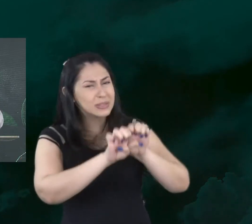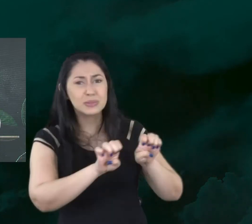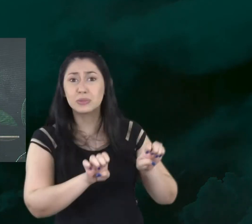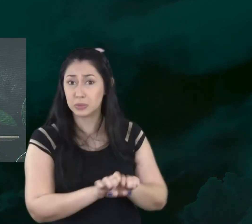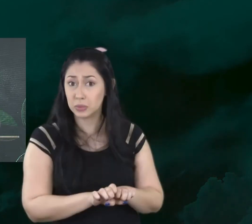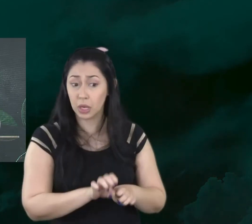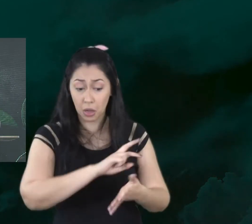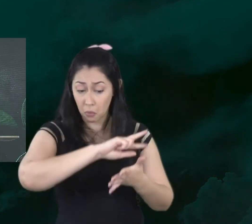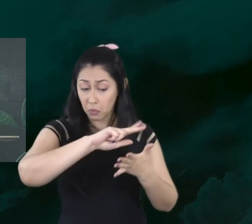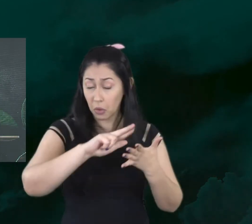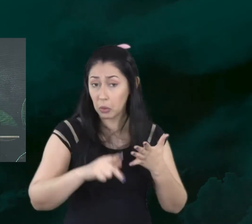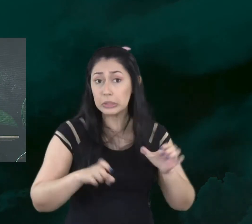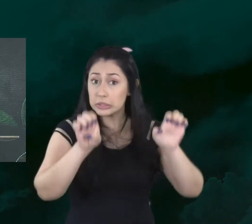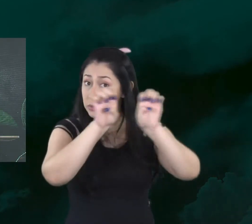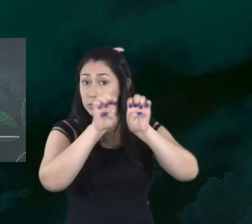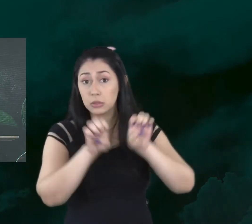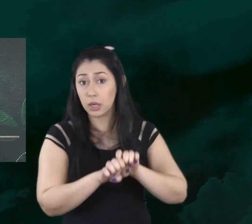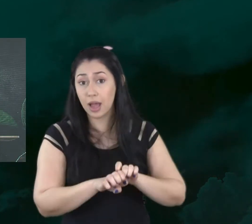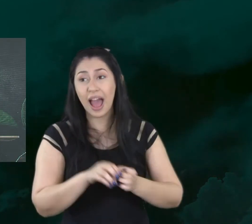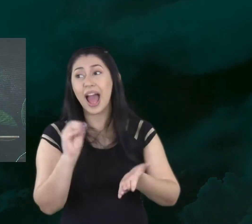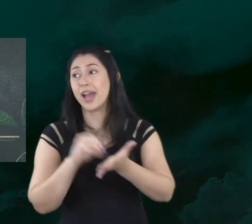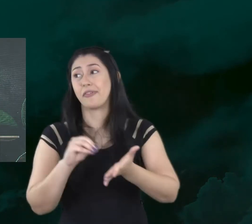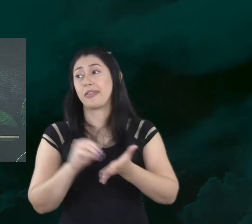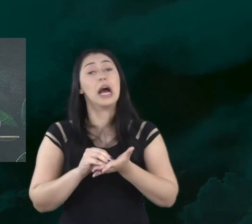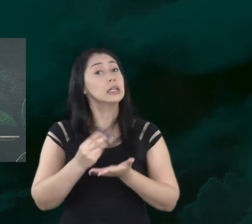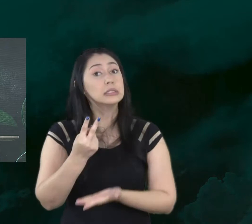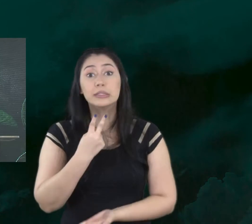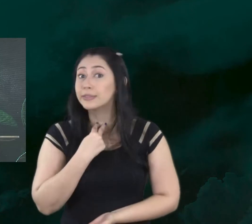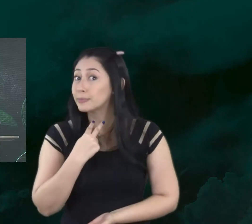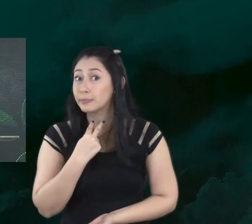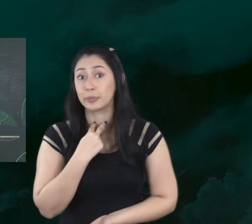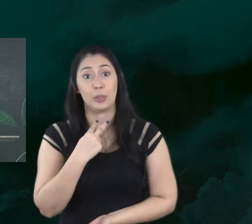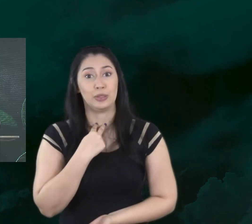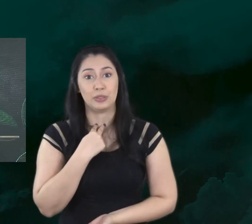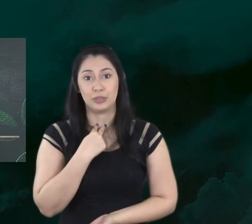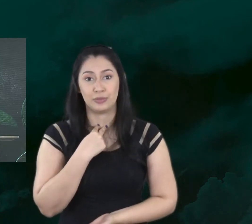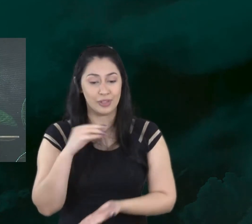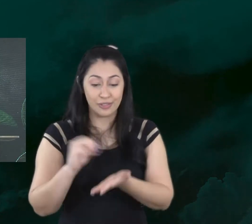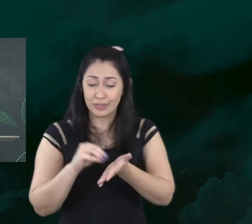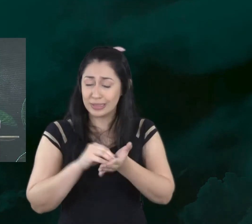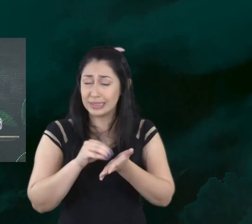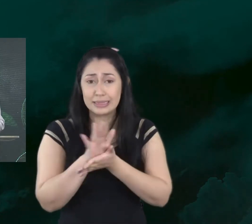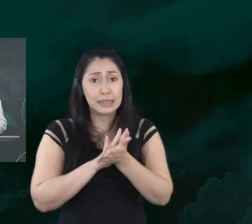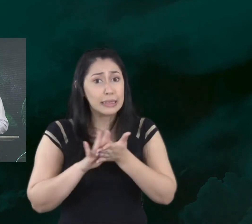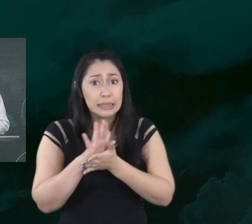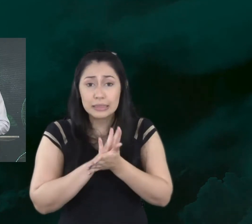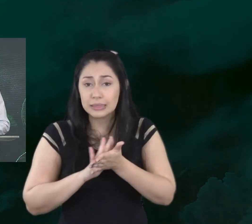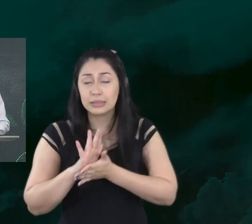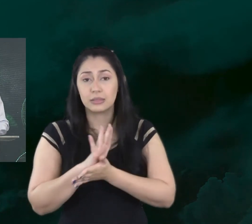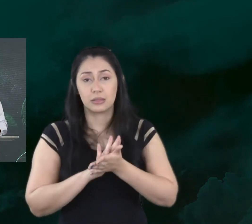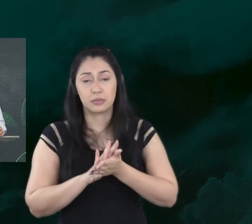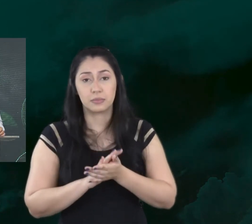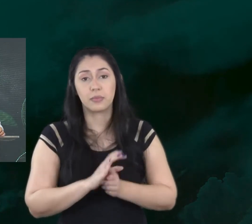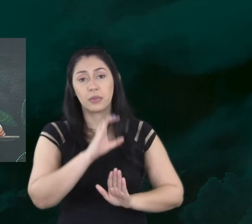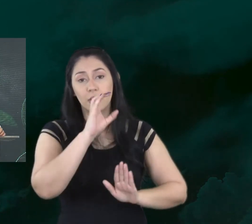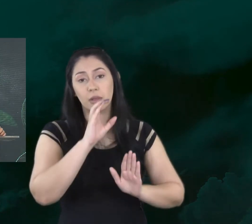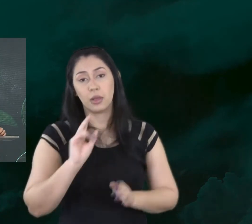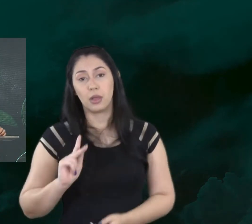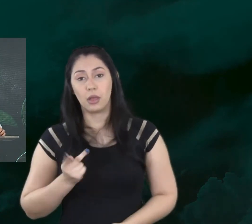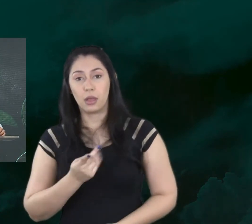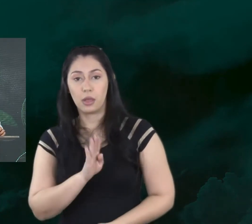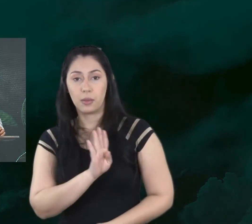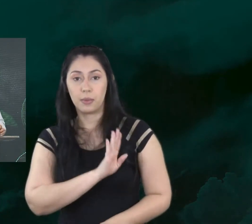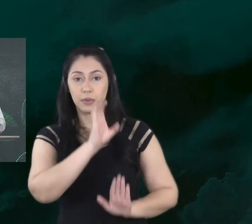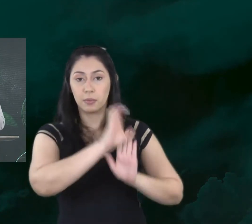elemento estrutural. Não pode faltar nada desse elemento estrutural, tá? Então, capítulo 11, versículo